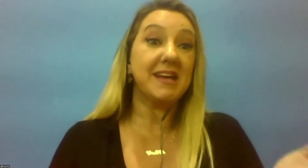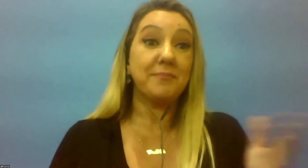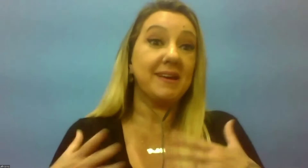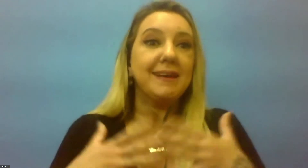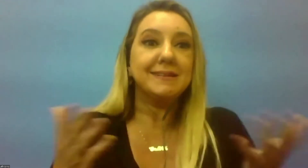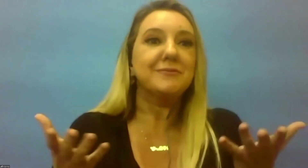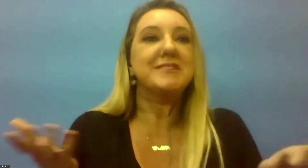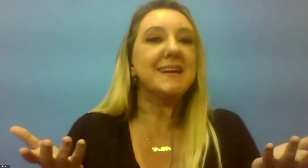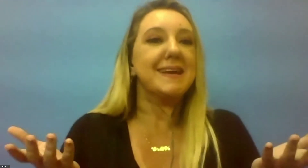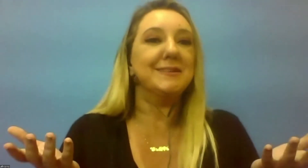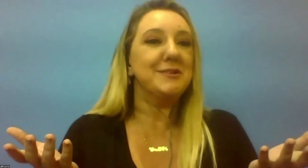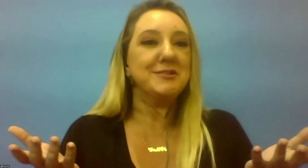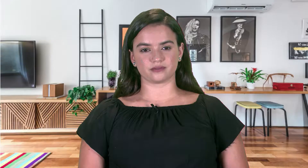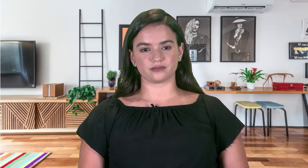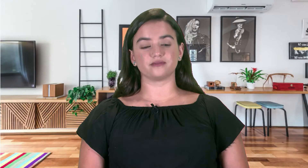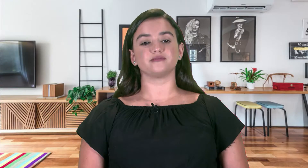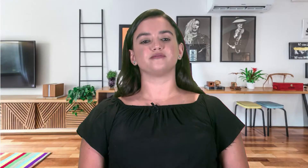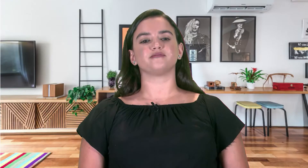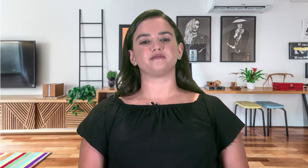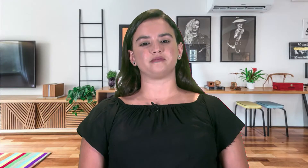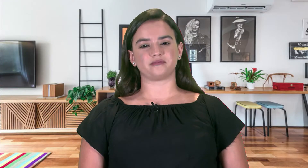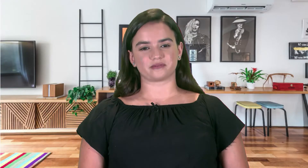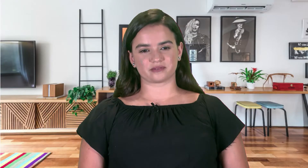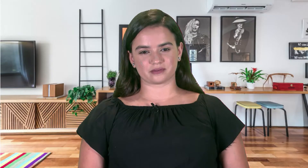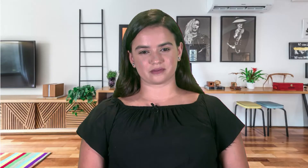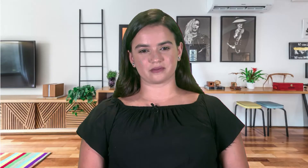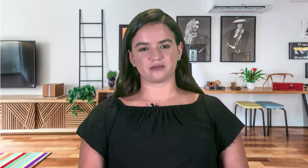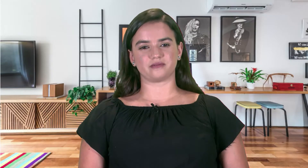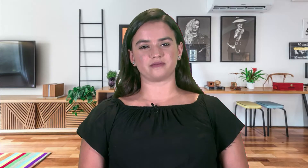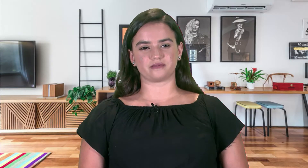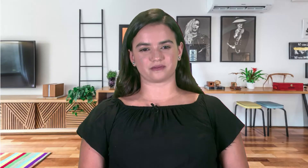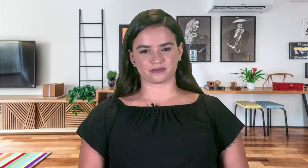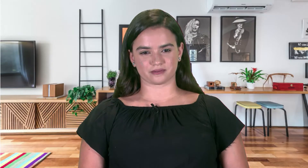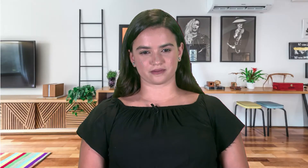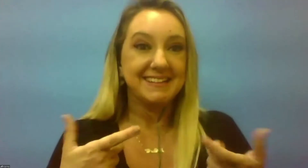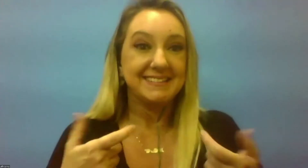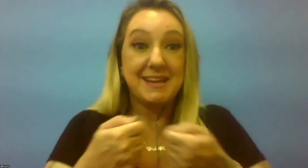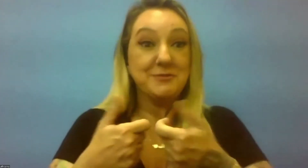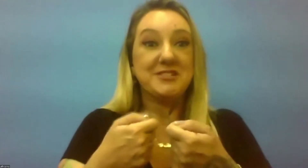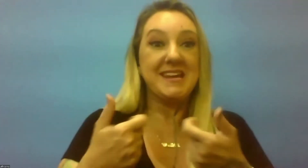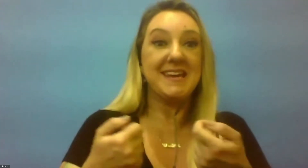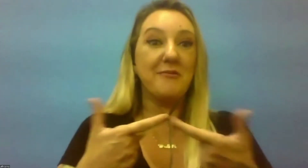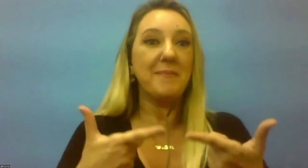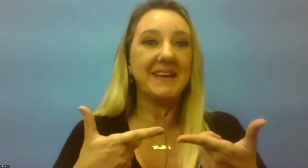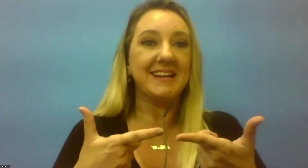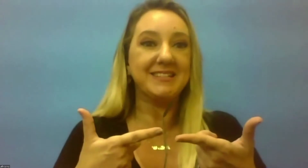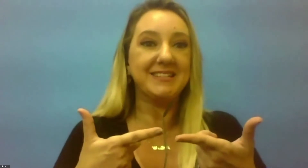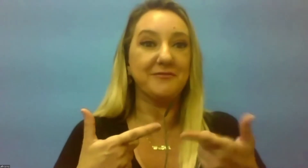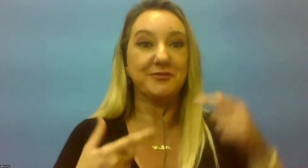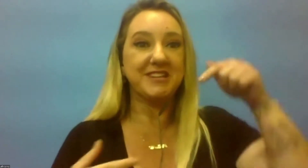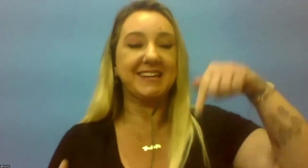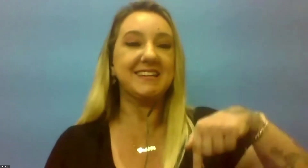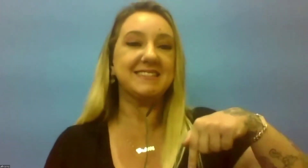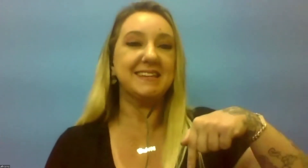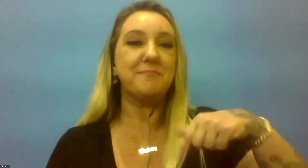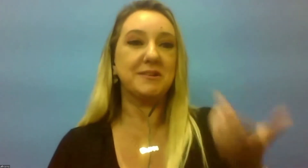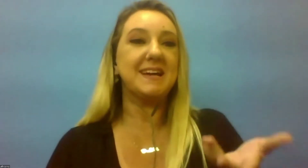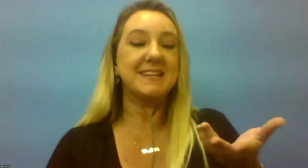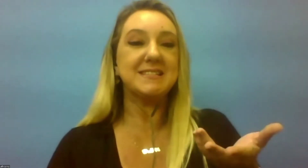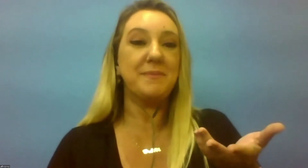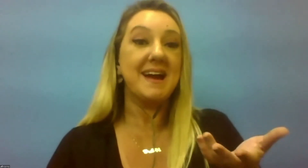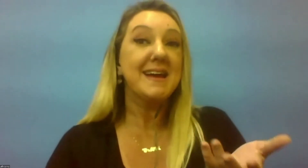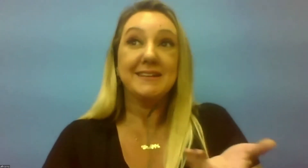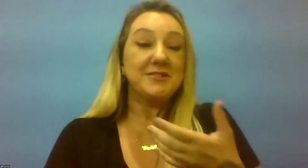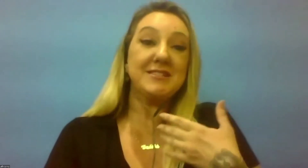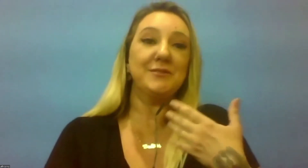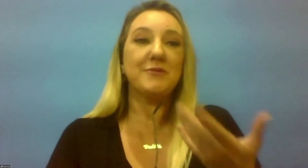Eu sou da época que ainda não tinha tecnologia. Então, para a gente pedir, por exemplo, uma pizza, né, não tinha o aplicativo. Tinha que descer na